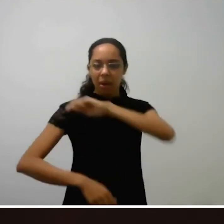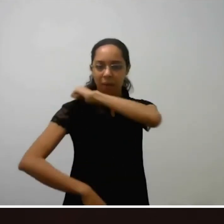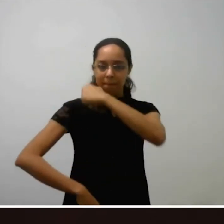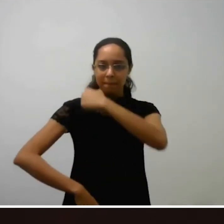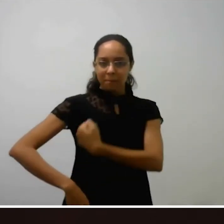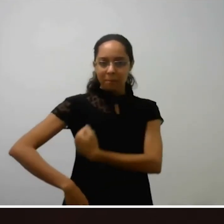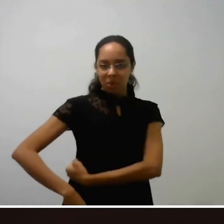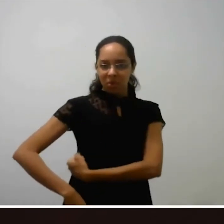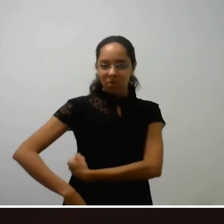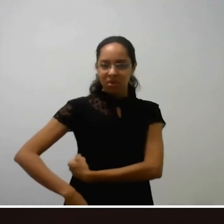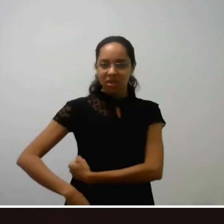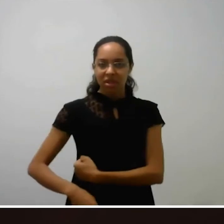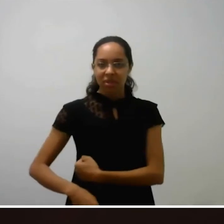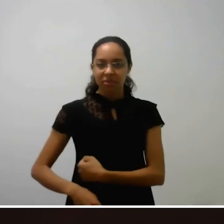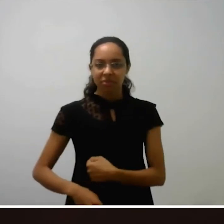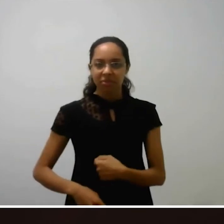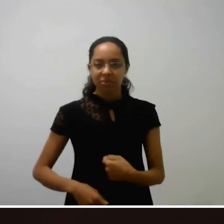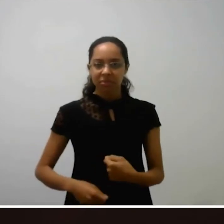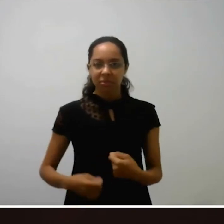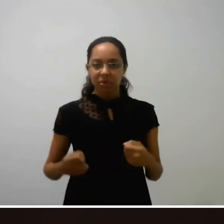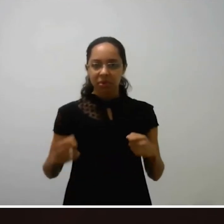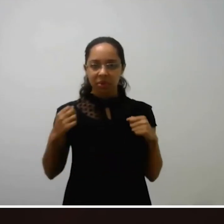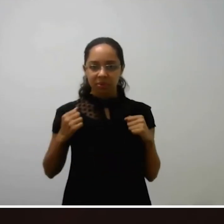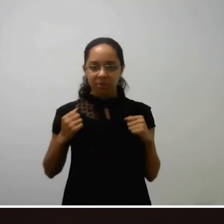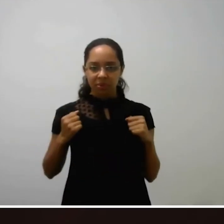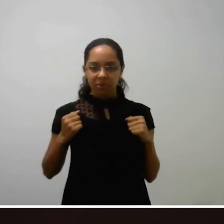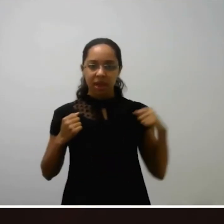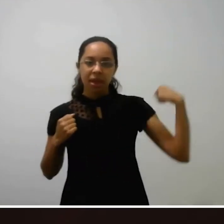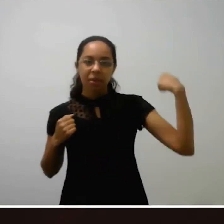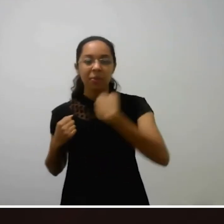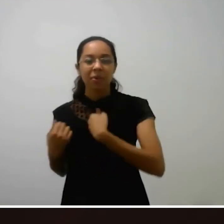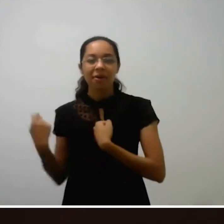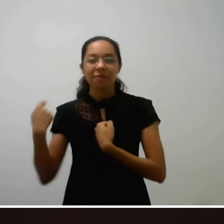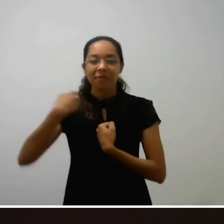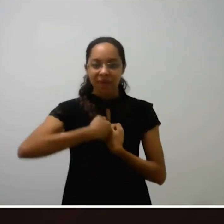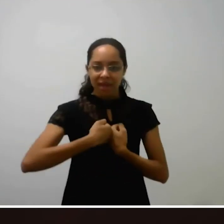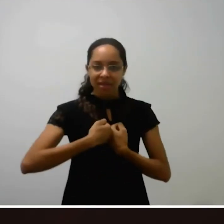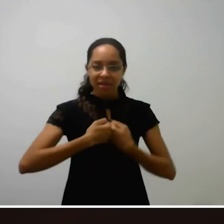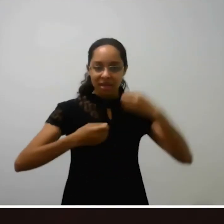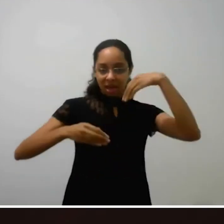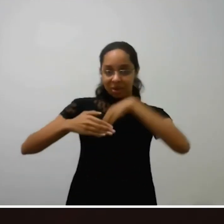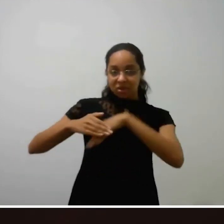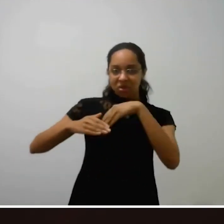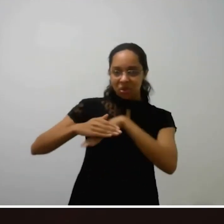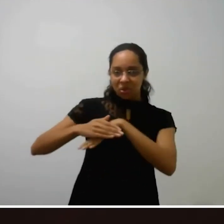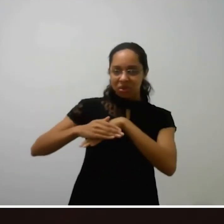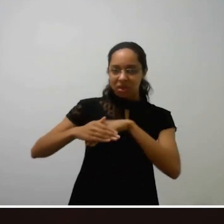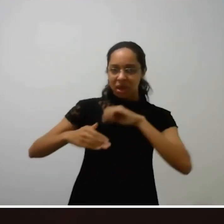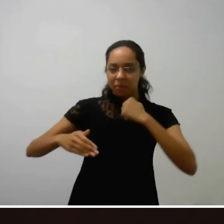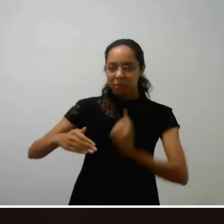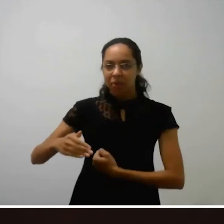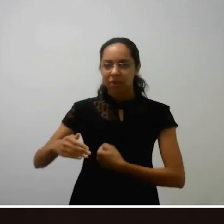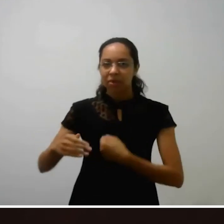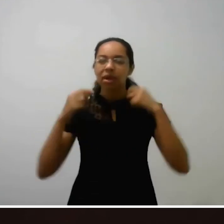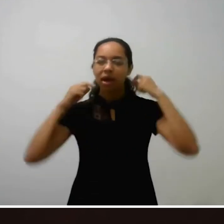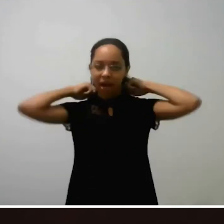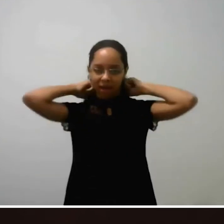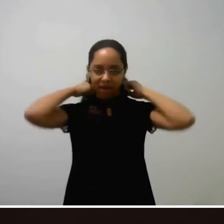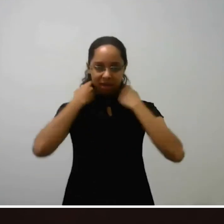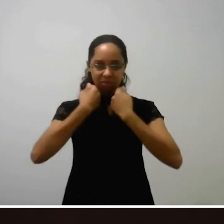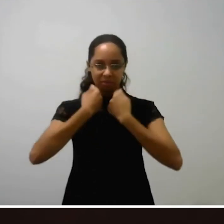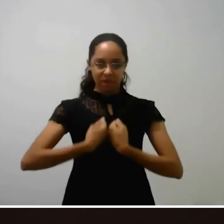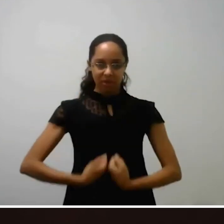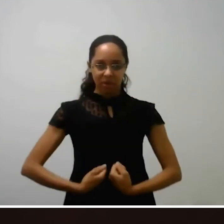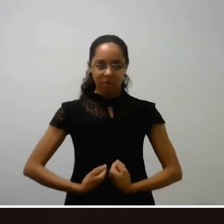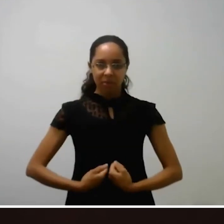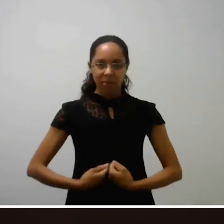bolsa escondida debaixo das suas vestes, por isso e pendurada ao pescoço, tá? Para não aparecer, né, com uma